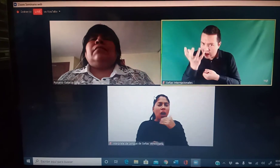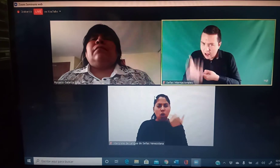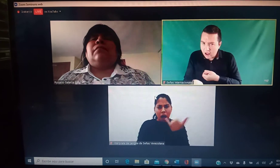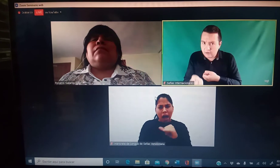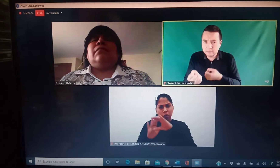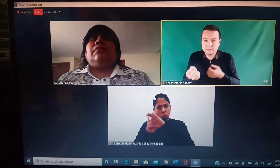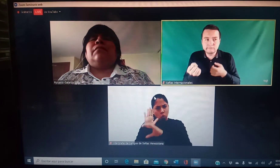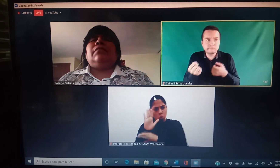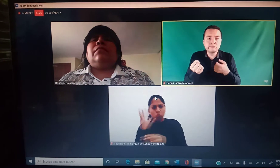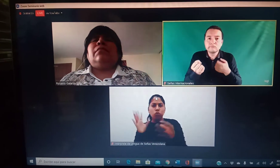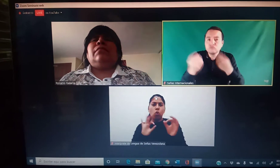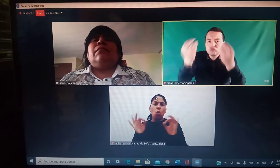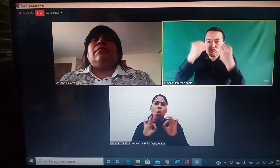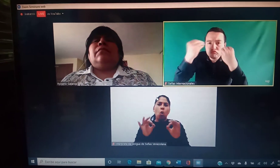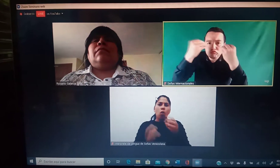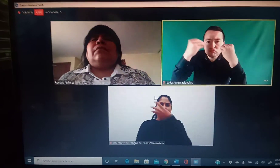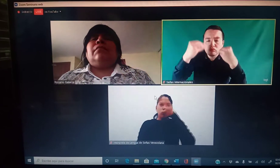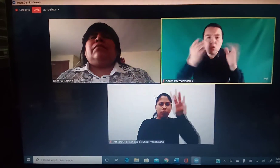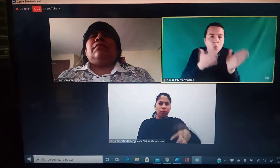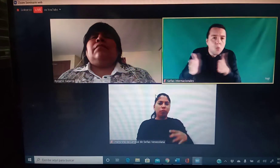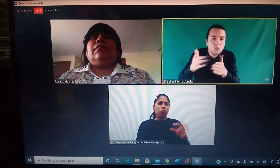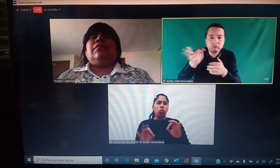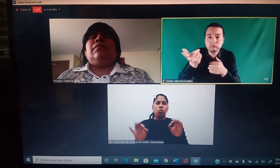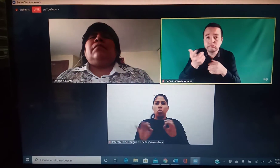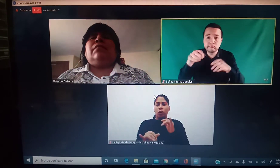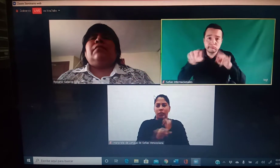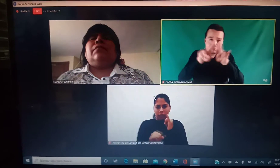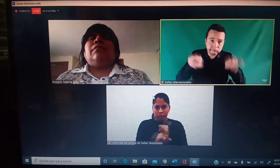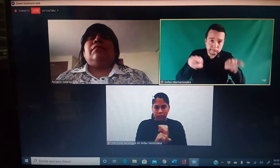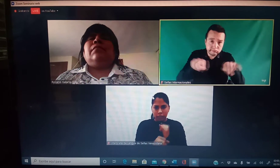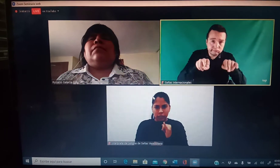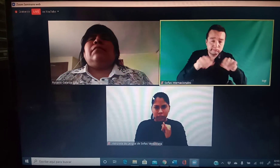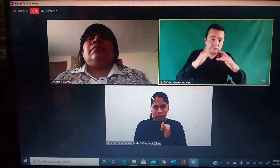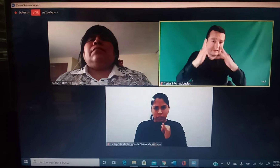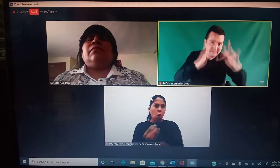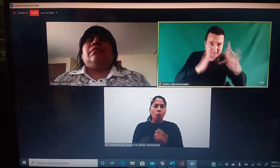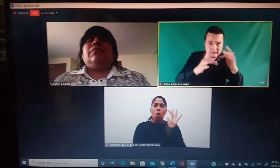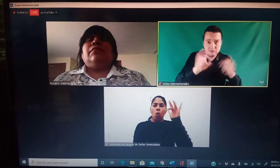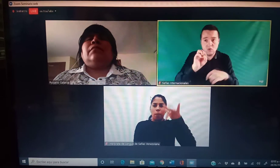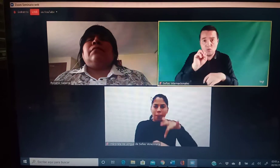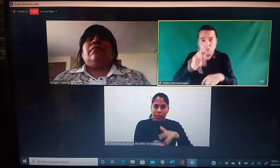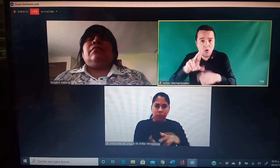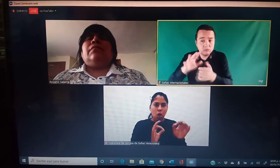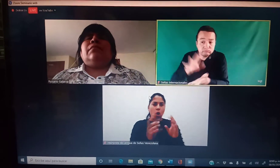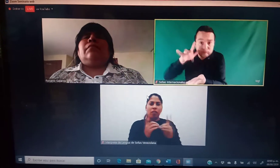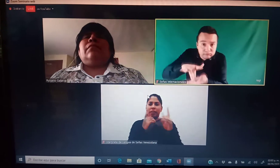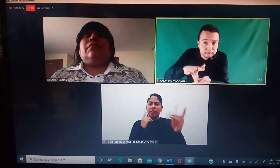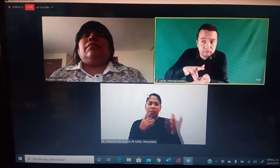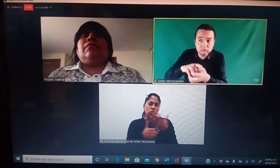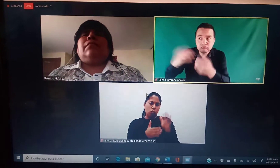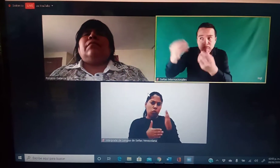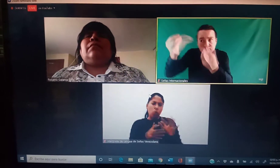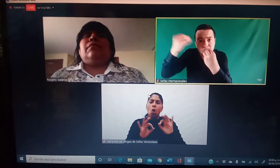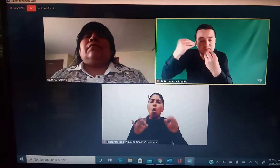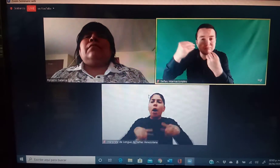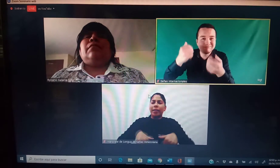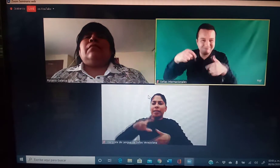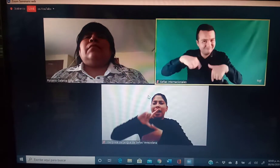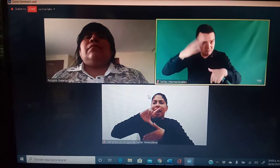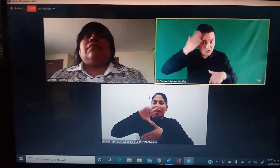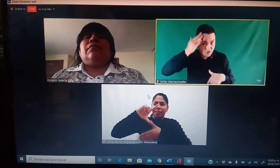o semipresencial o presencial, que se pueda estar, o que haya a nivel latinoamericano o